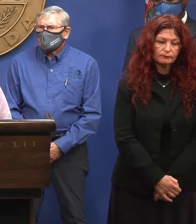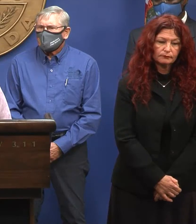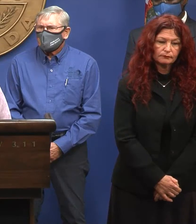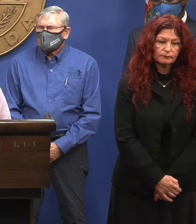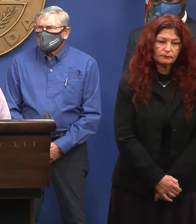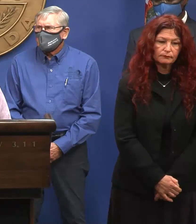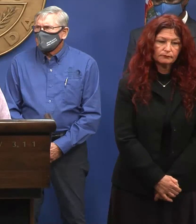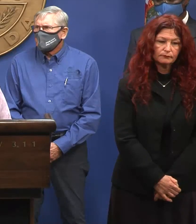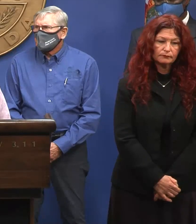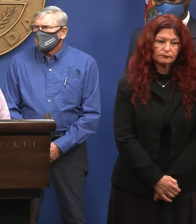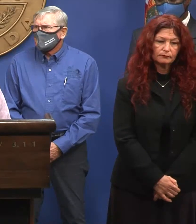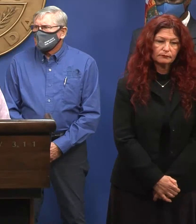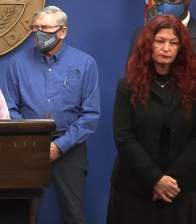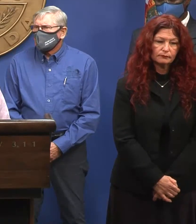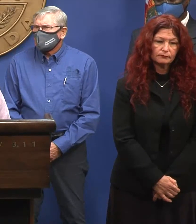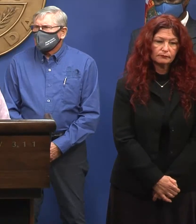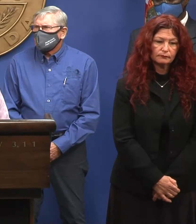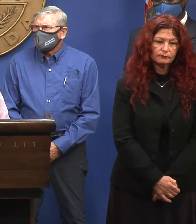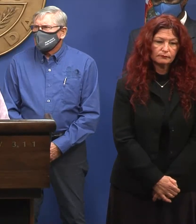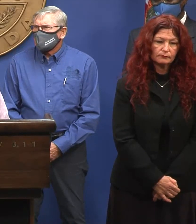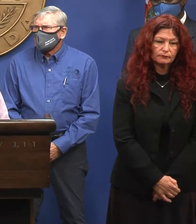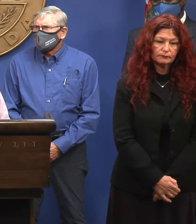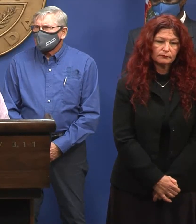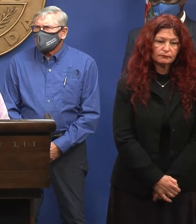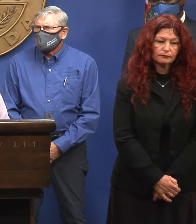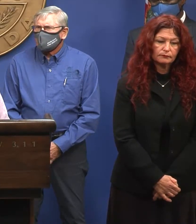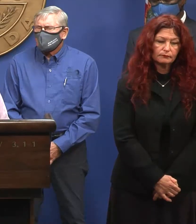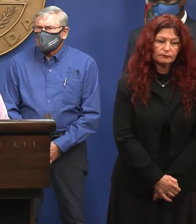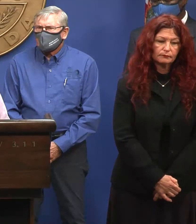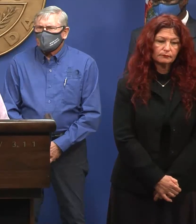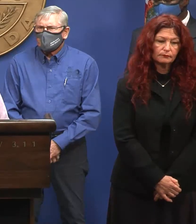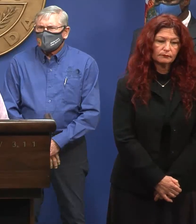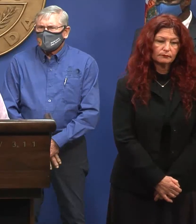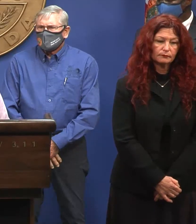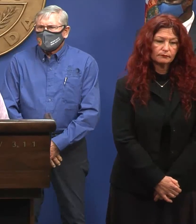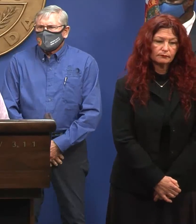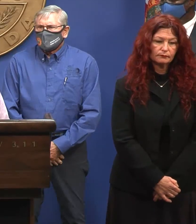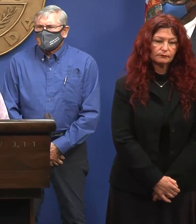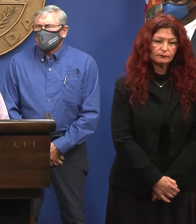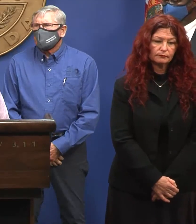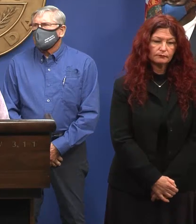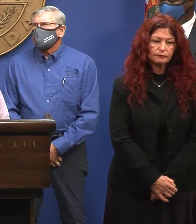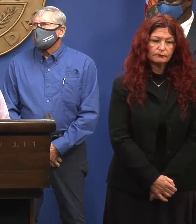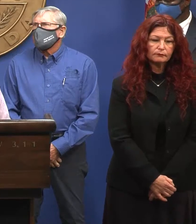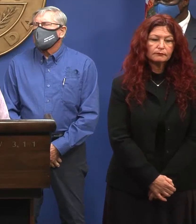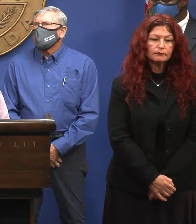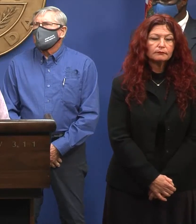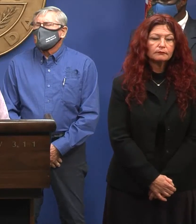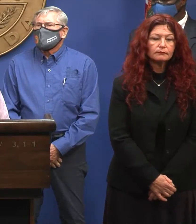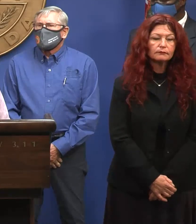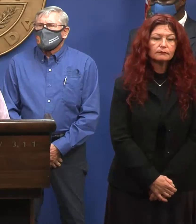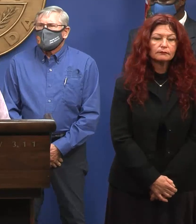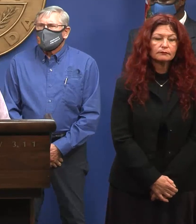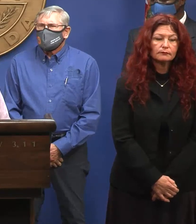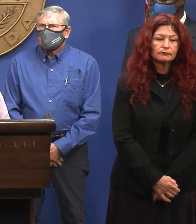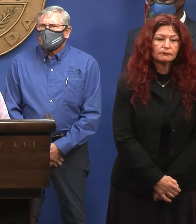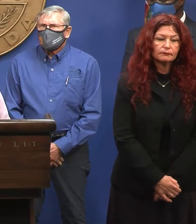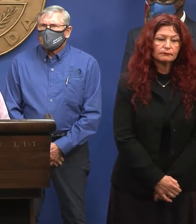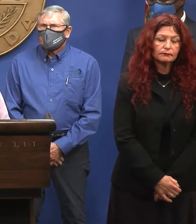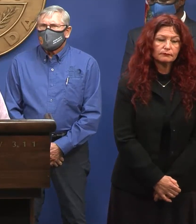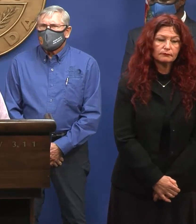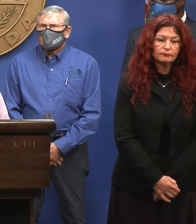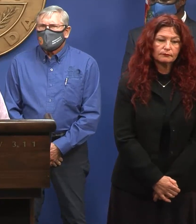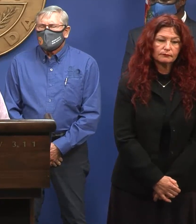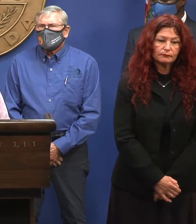estar preparados para la temporada de huracanes es vacunarse. Es muy importante